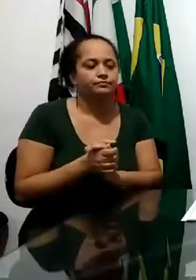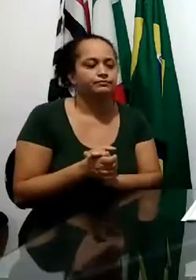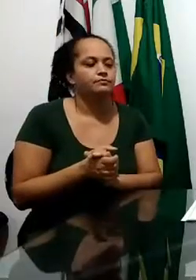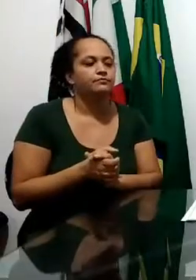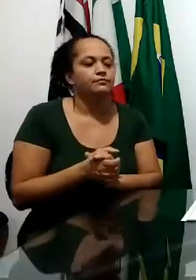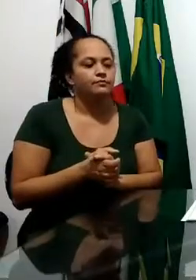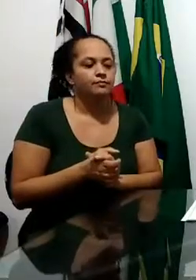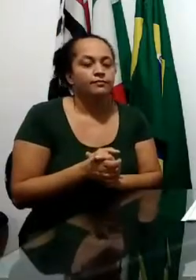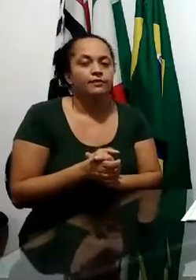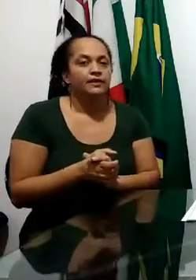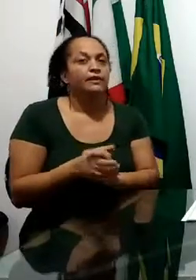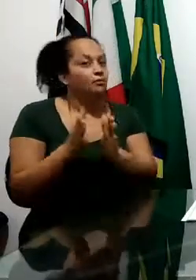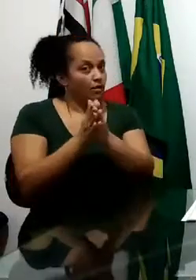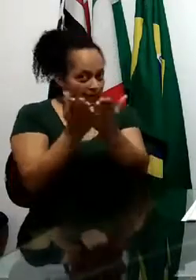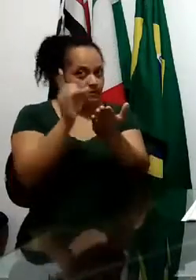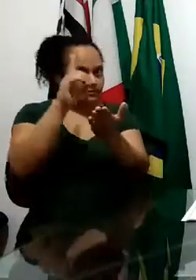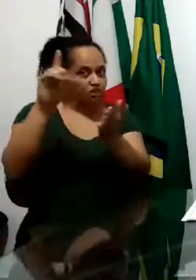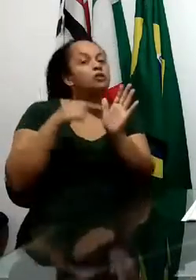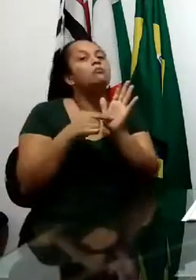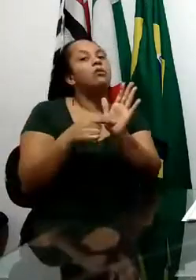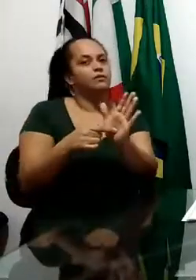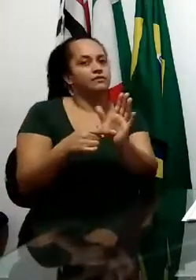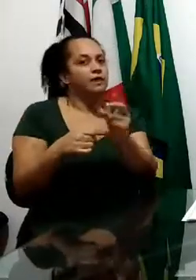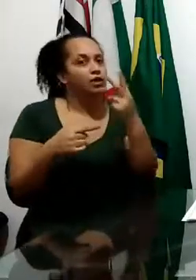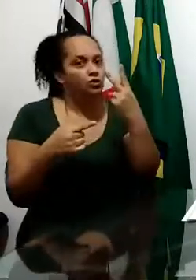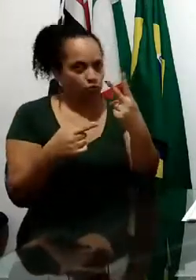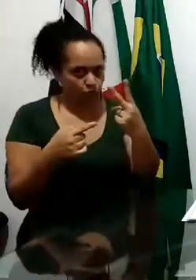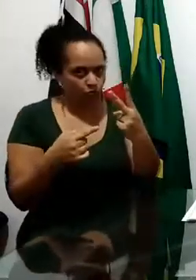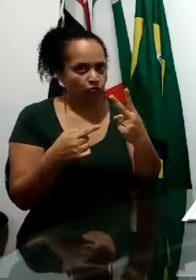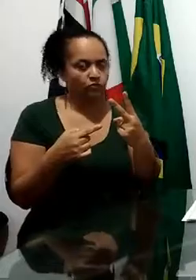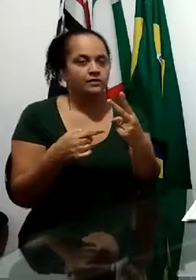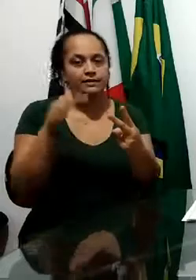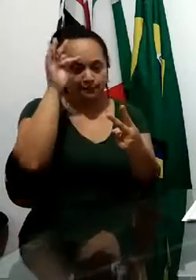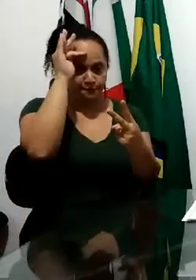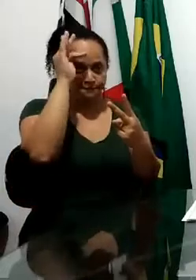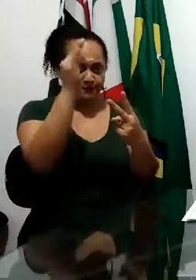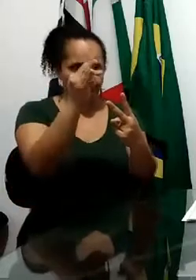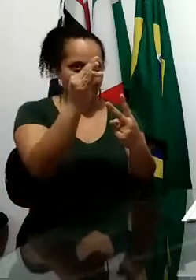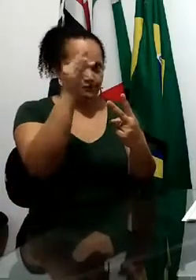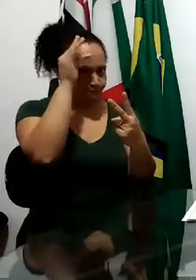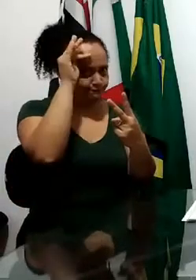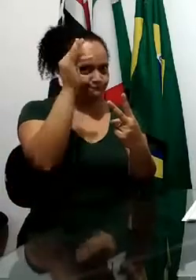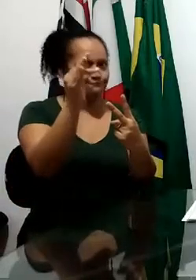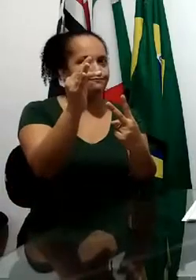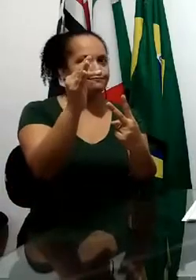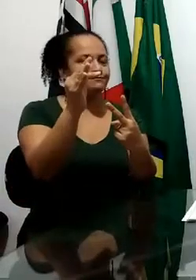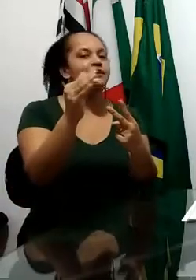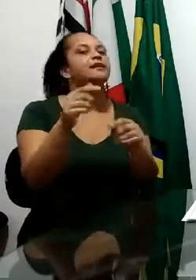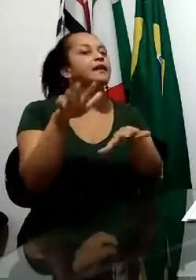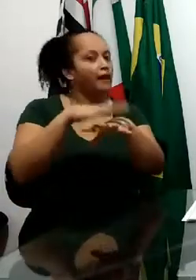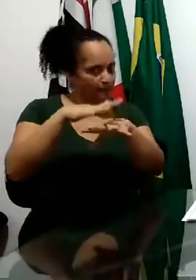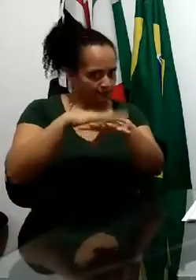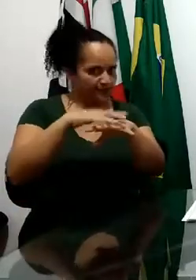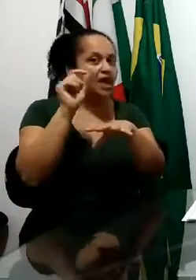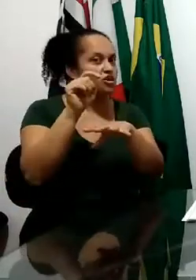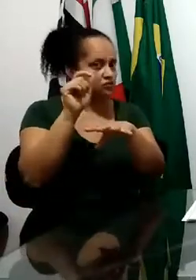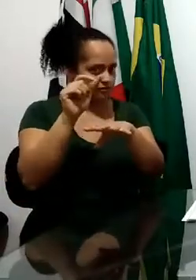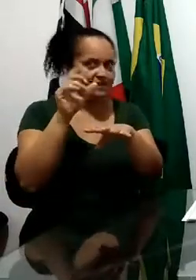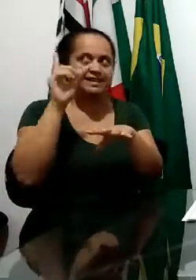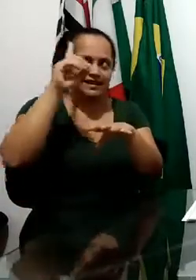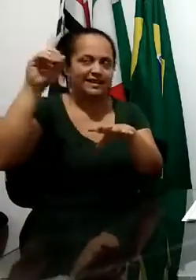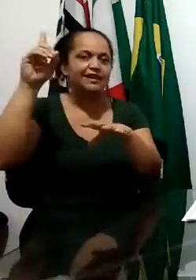há dois tipos de servo. O que foi fiel à vocação pela qual ele foi